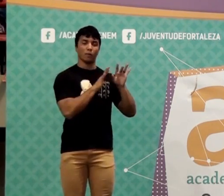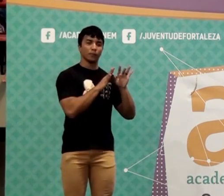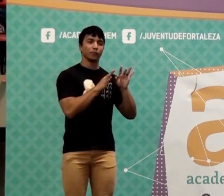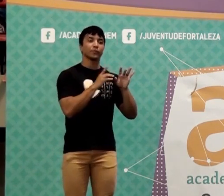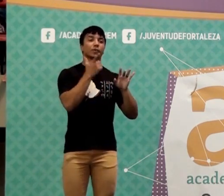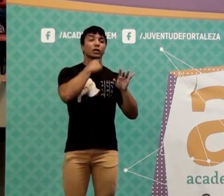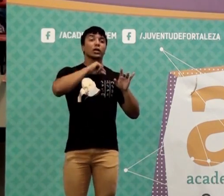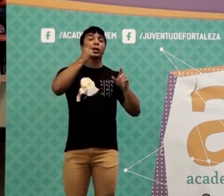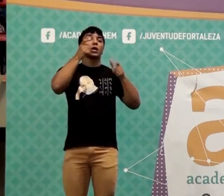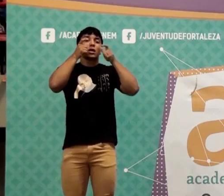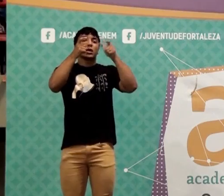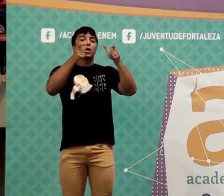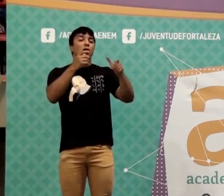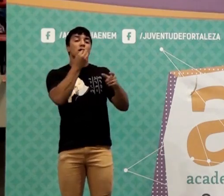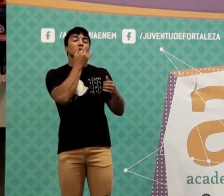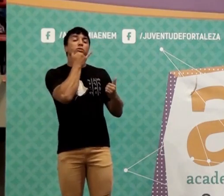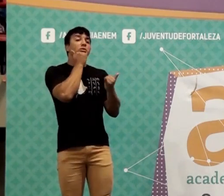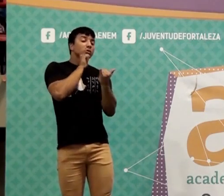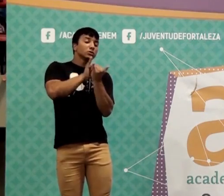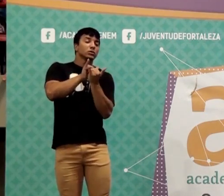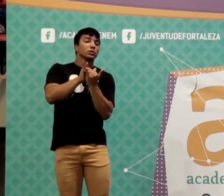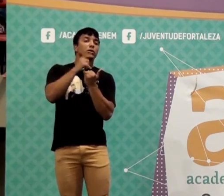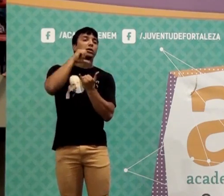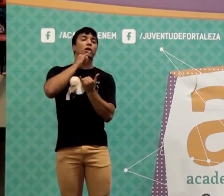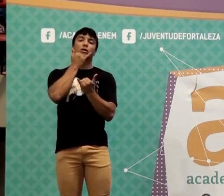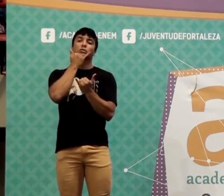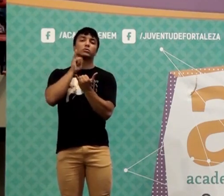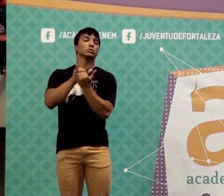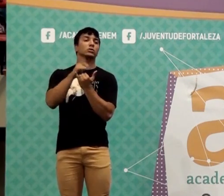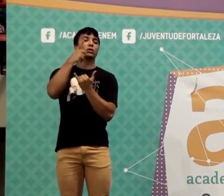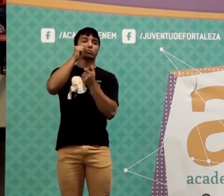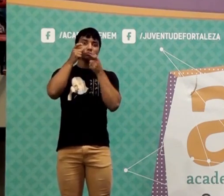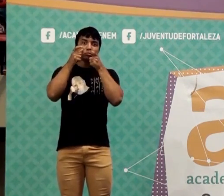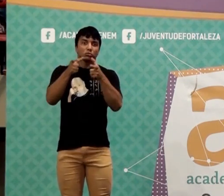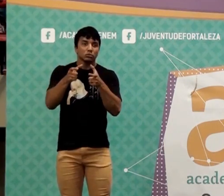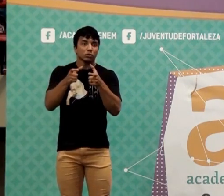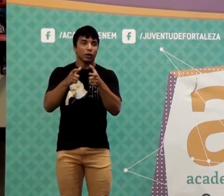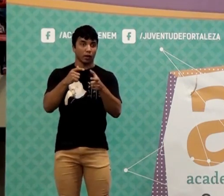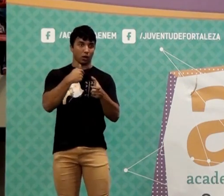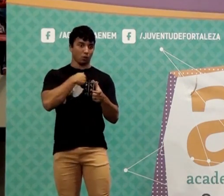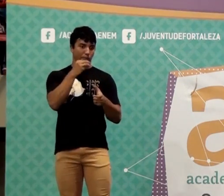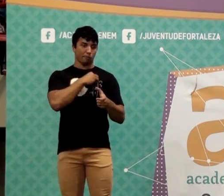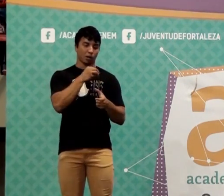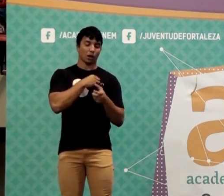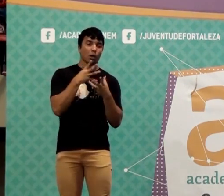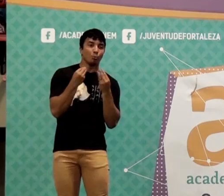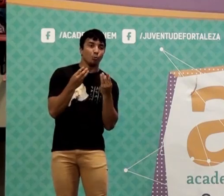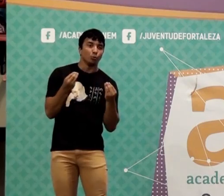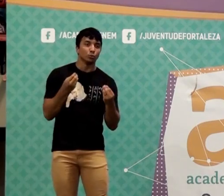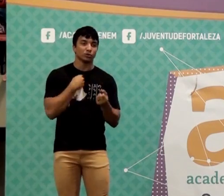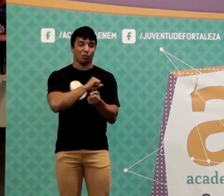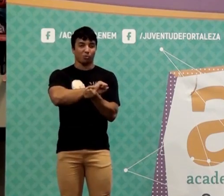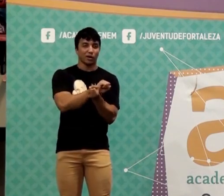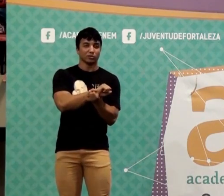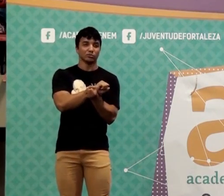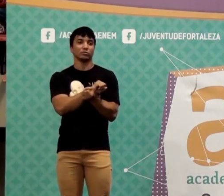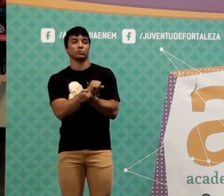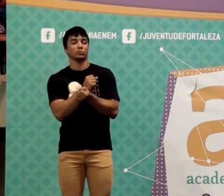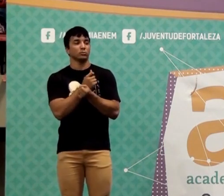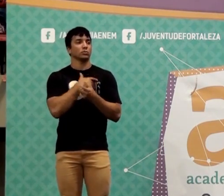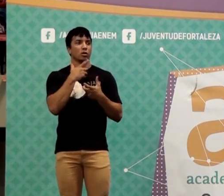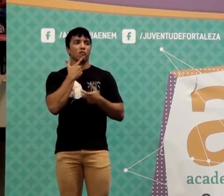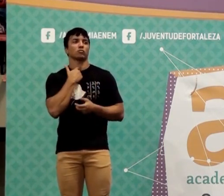14 cruzadas, só 5 são oficiais. A primeira cruzada, inclusive, não é oficial. A